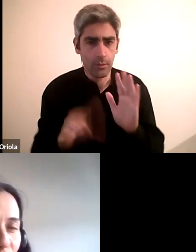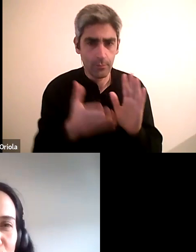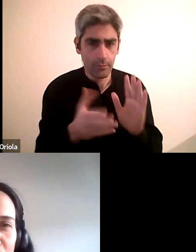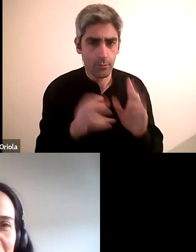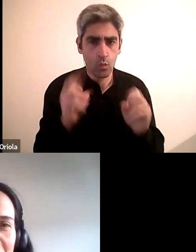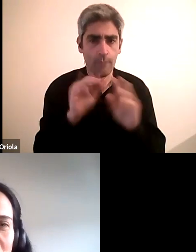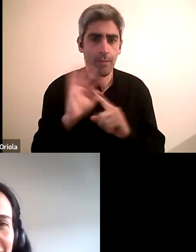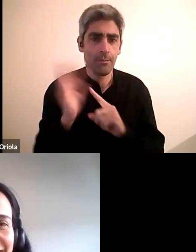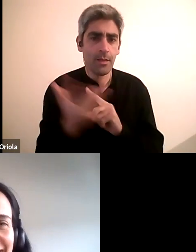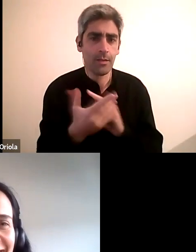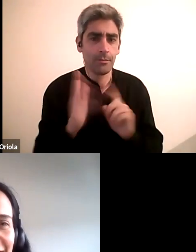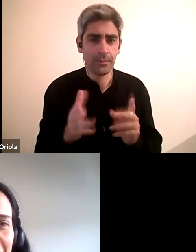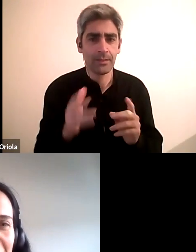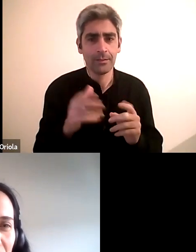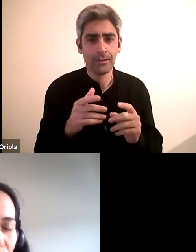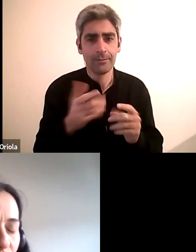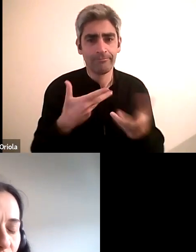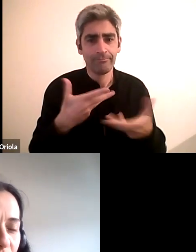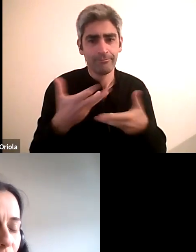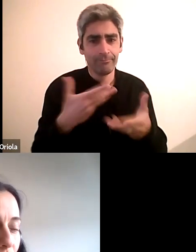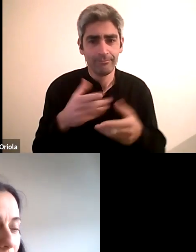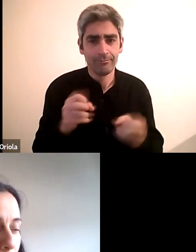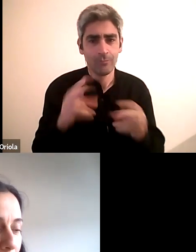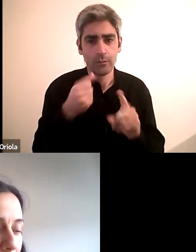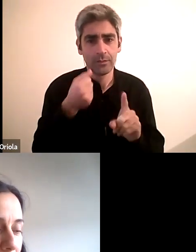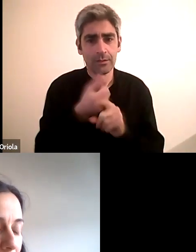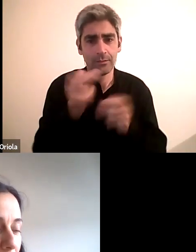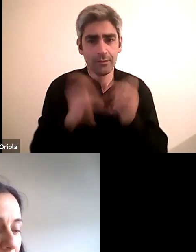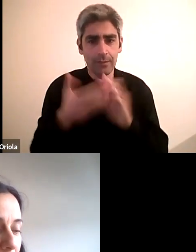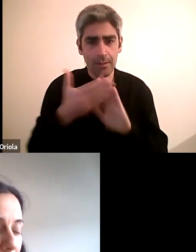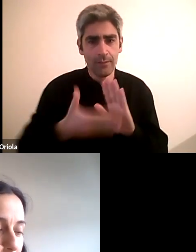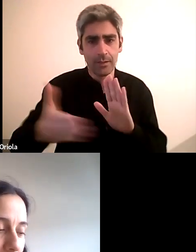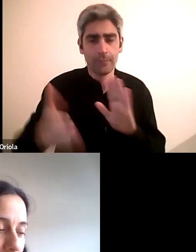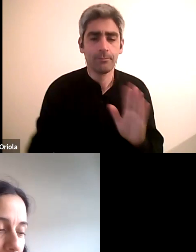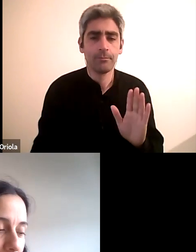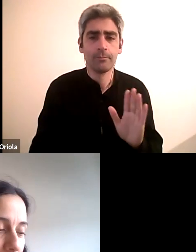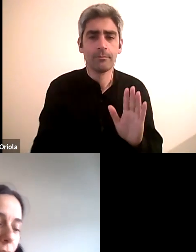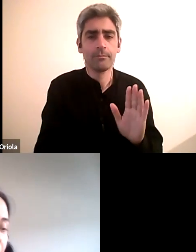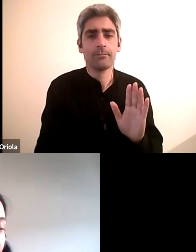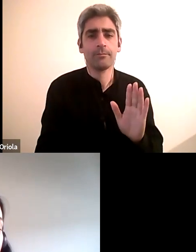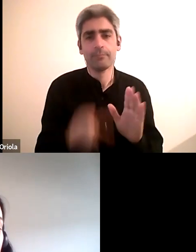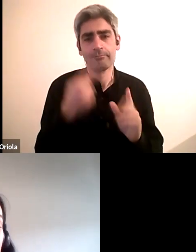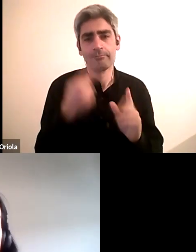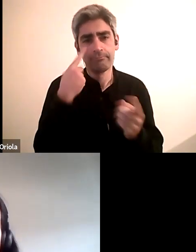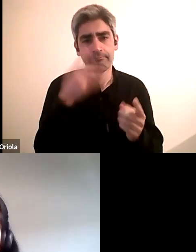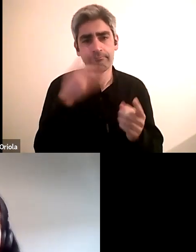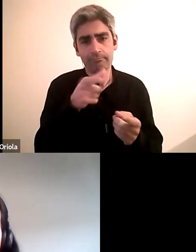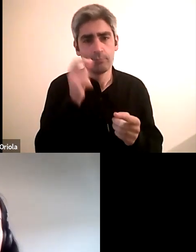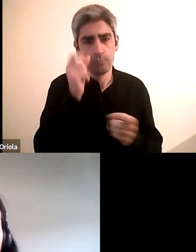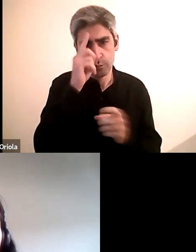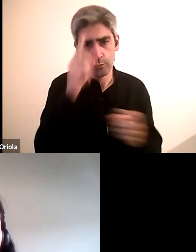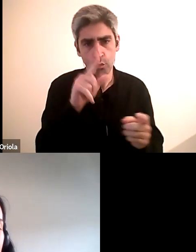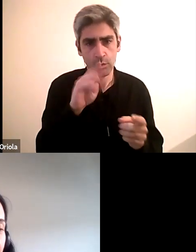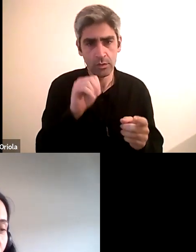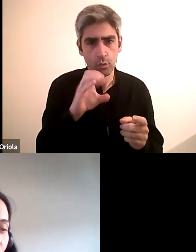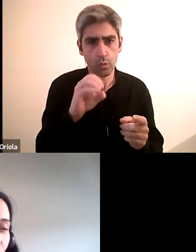ambientes com os quais temos que lidar e os novos desafios que temos pela frente, aqui é apresentado pelo professor Luís Conceição Freitas. Agradecer também